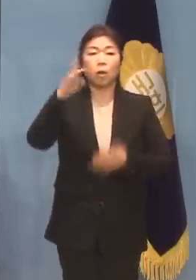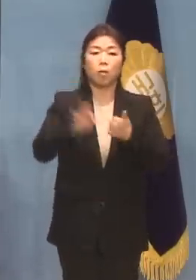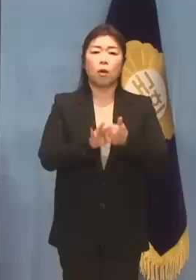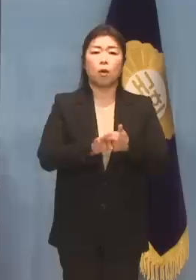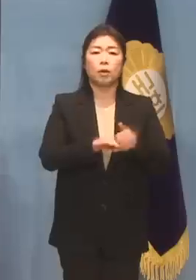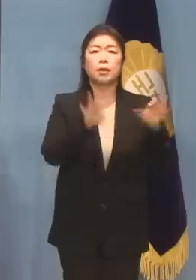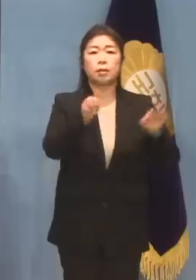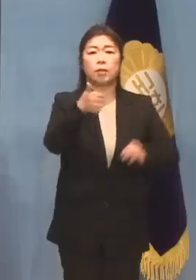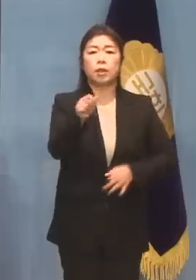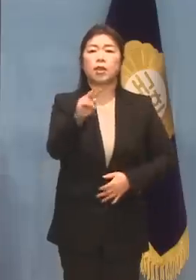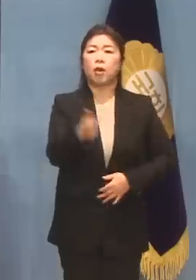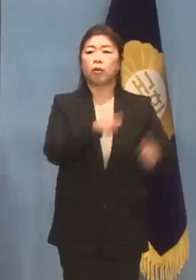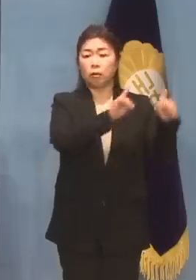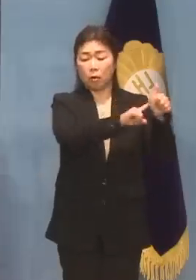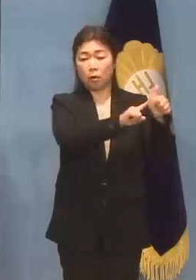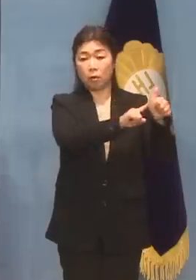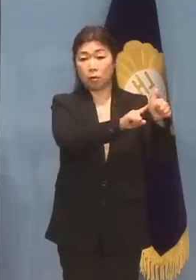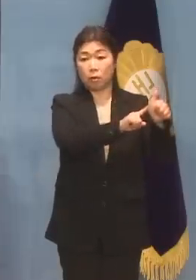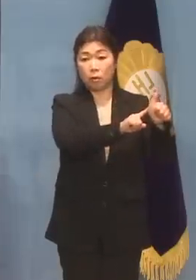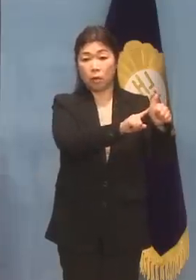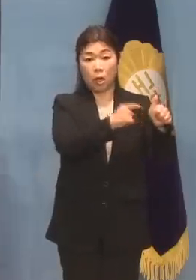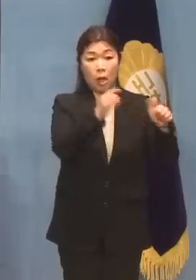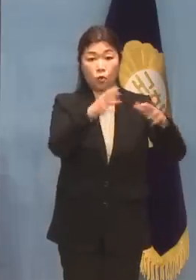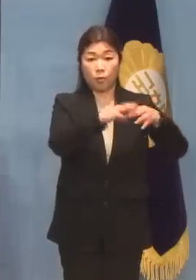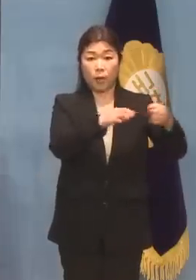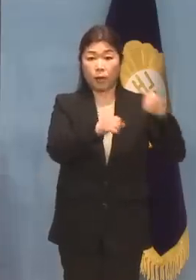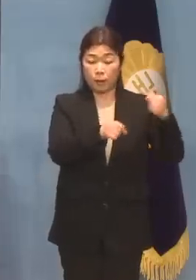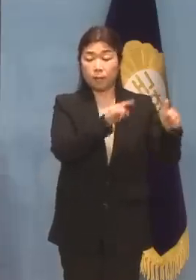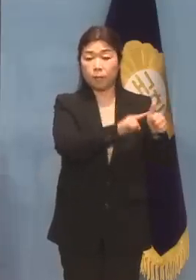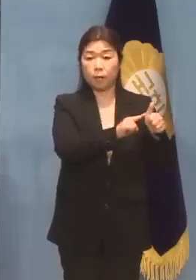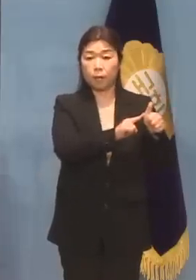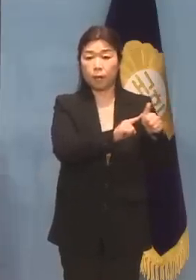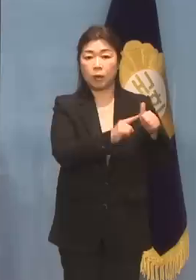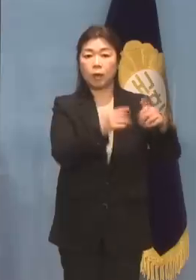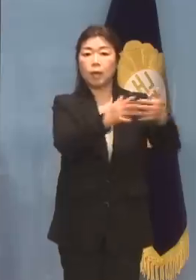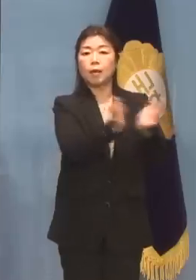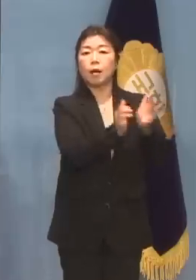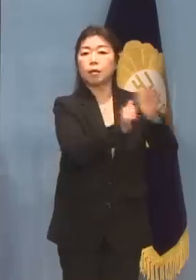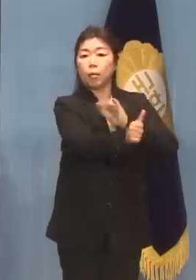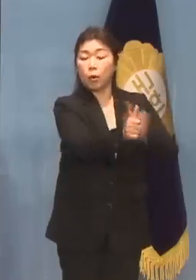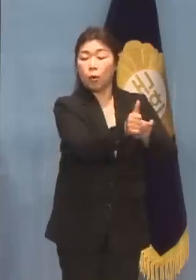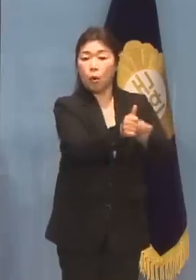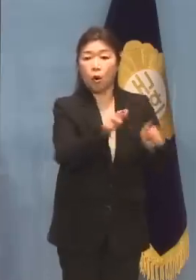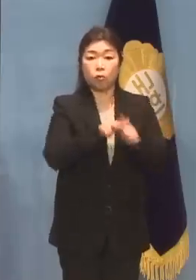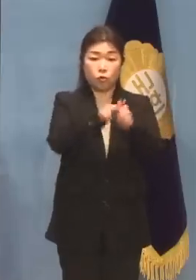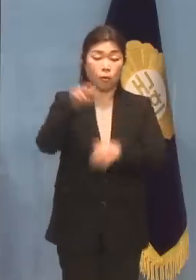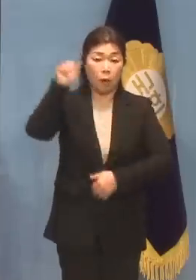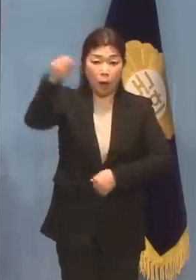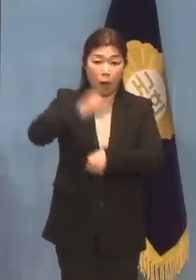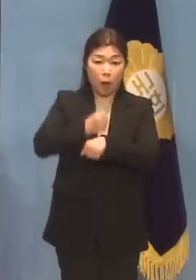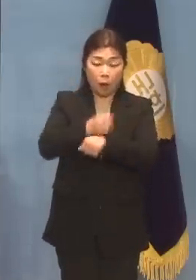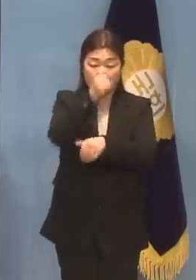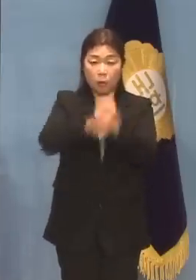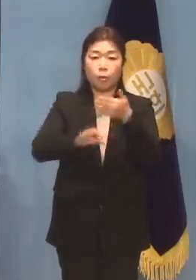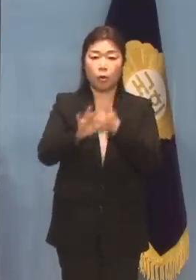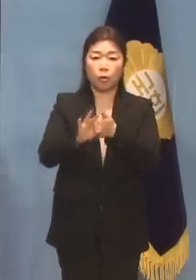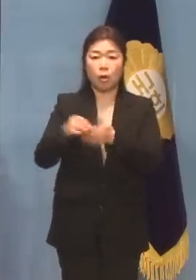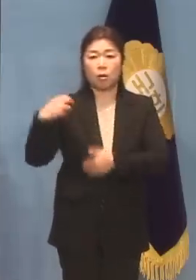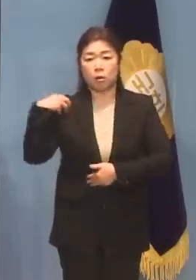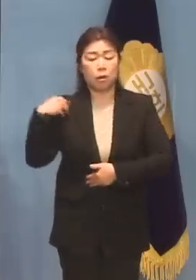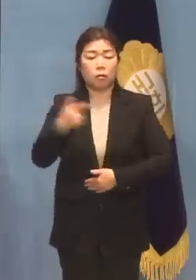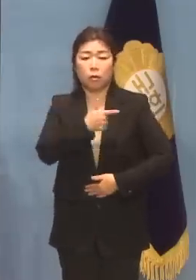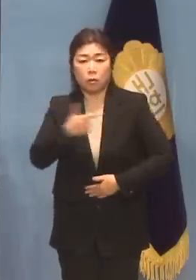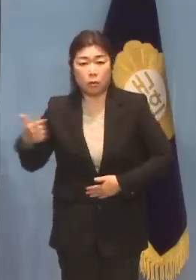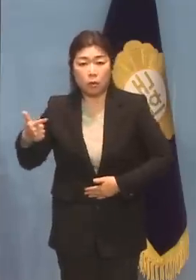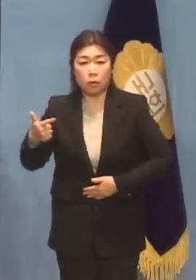여당의 당대표로 출마할 정도의 막중한 책임을 자처하고 나선다고 하신다면 특히나